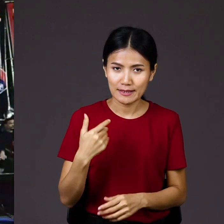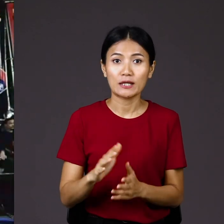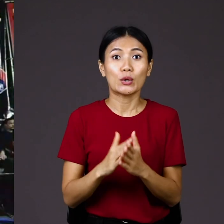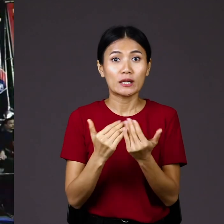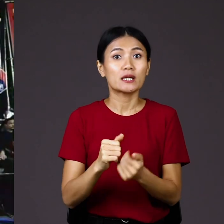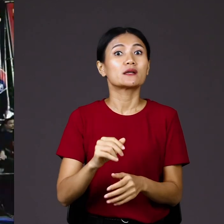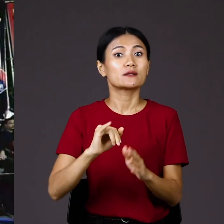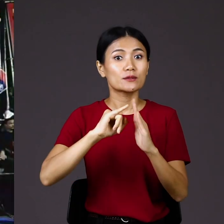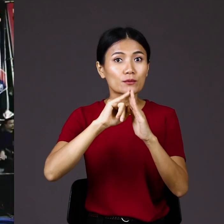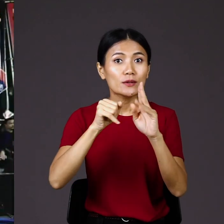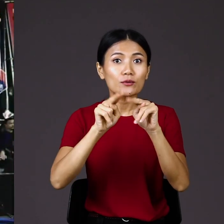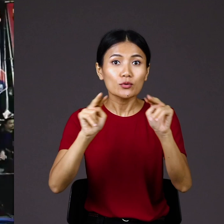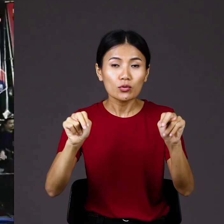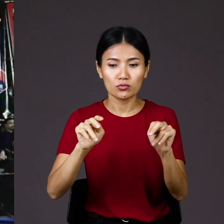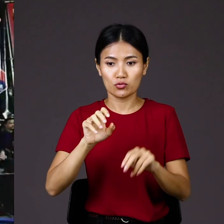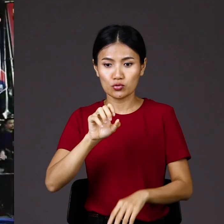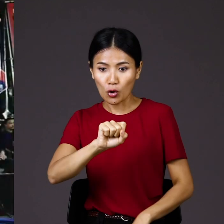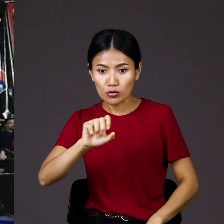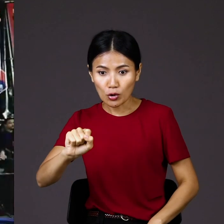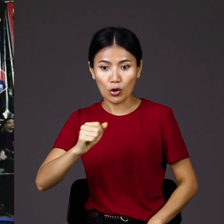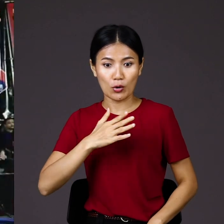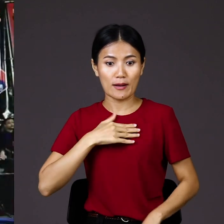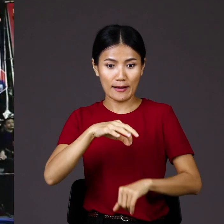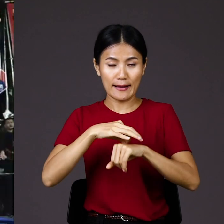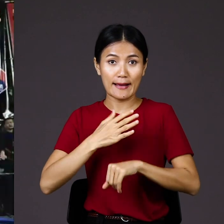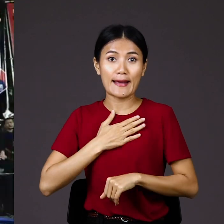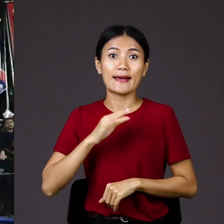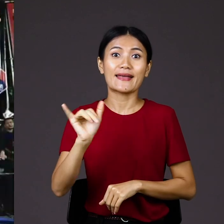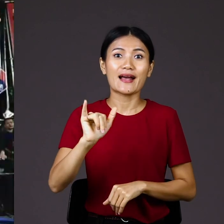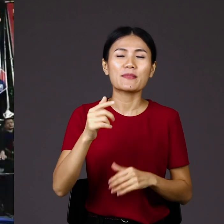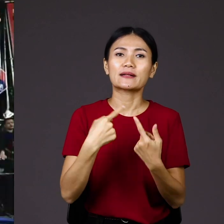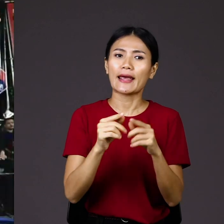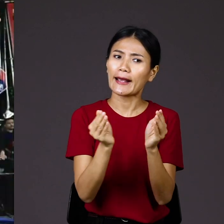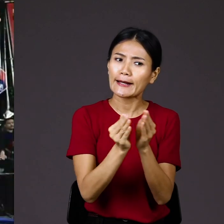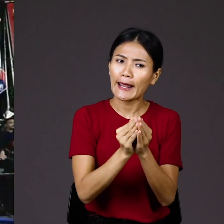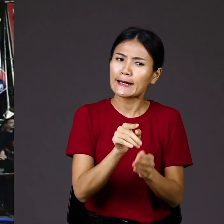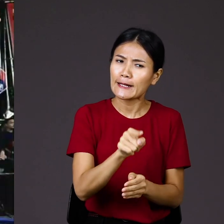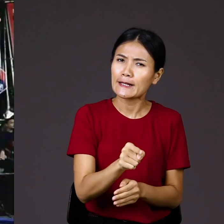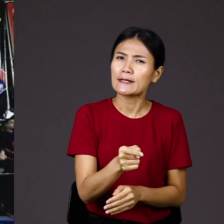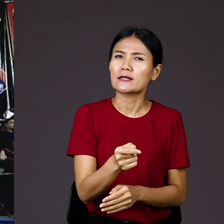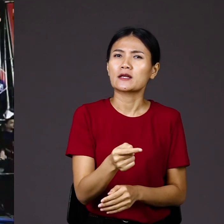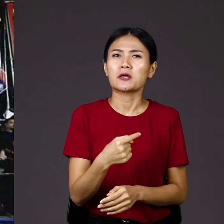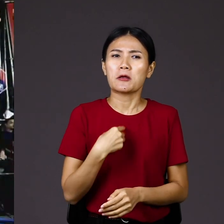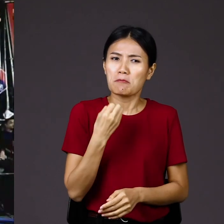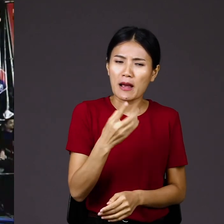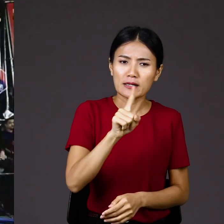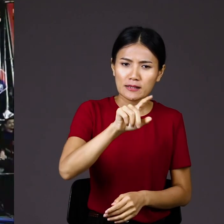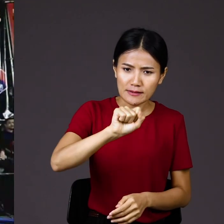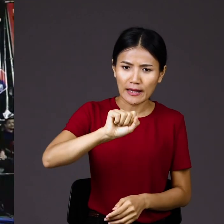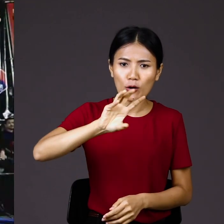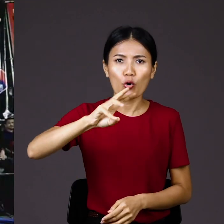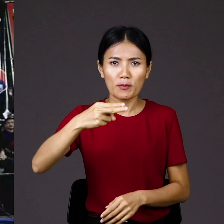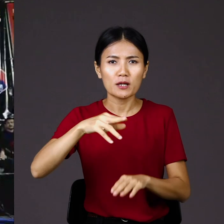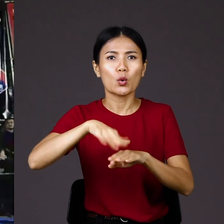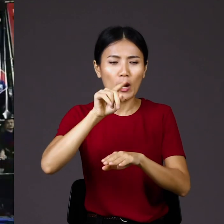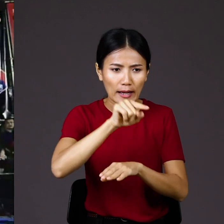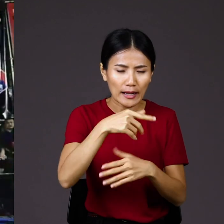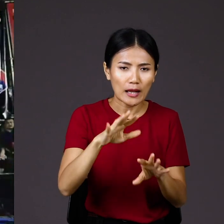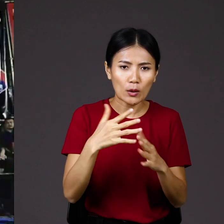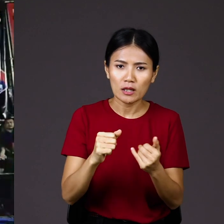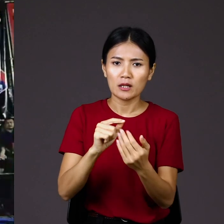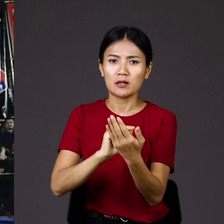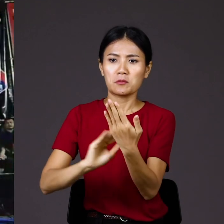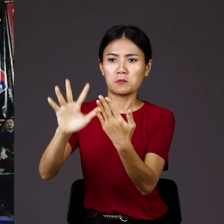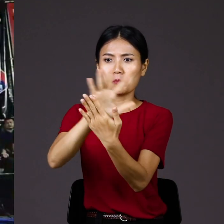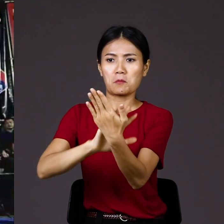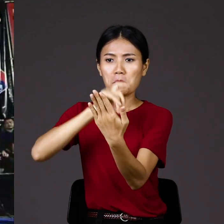รีแต่ด้วยคะแนน 160,000 กว่าคะแนนนี้ทำให้ไม่รวมกับทั้งประเทศ